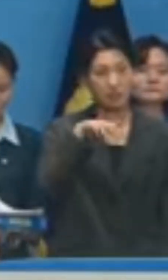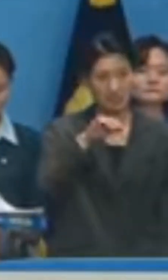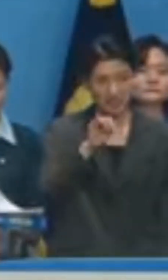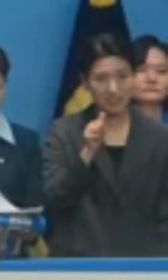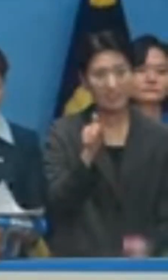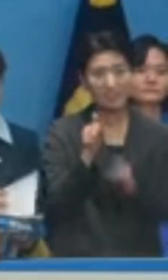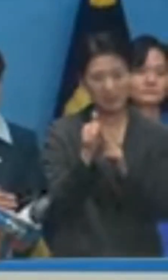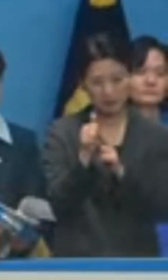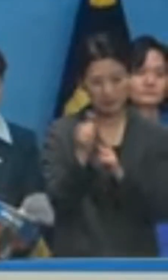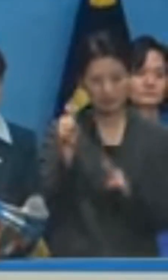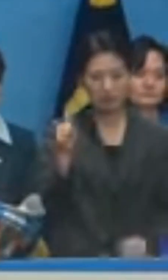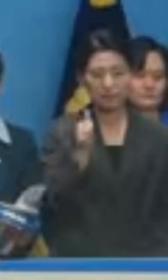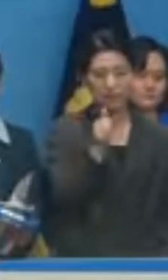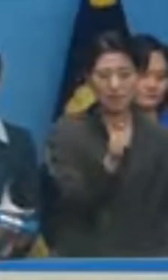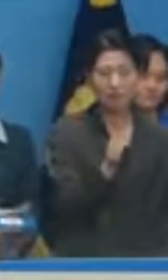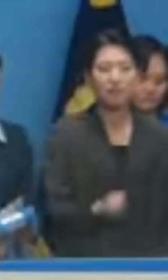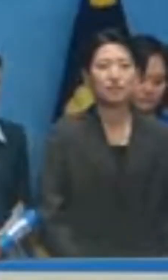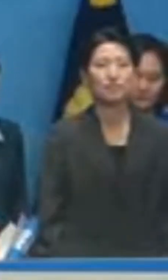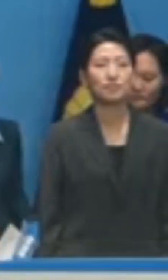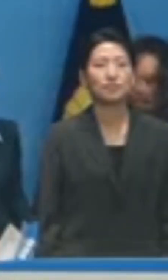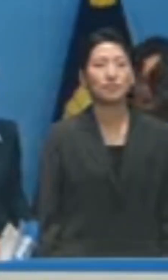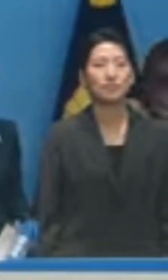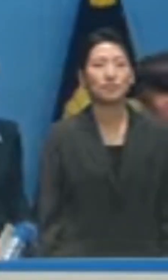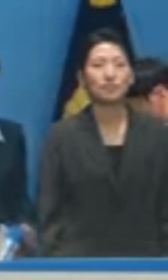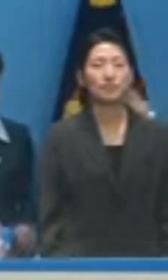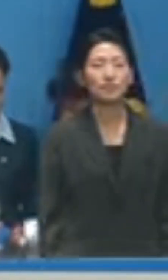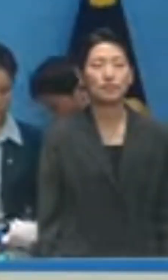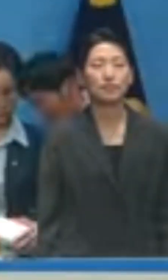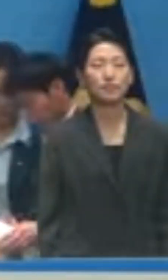피해자가 부위원장께서 발언을 하시겠습니다.